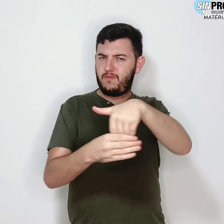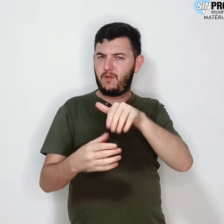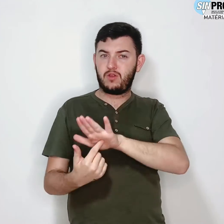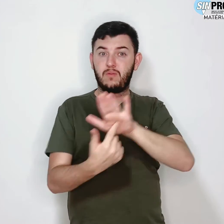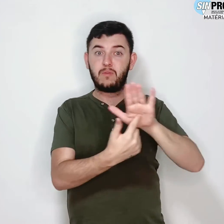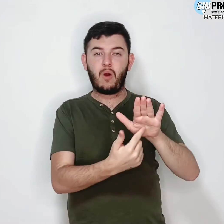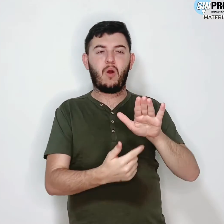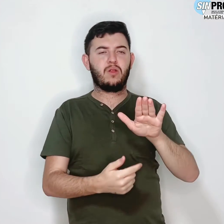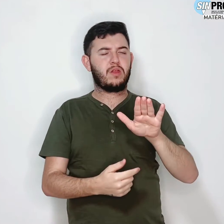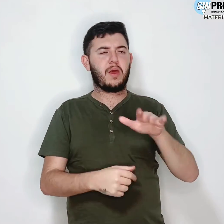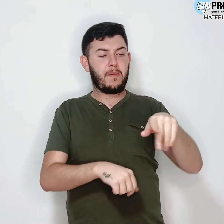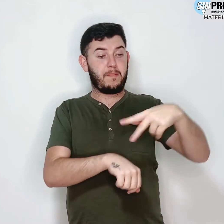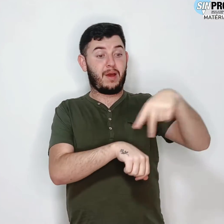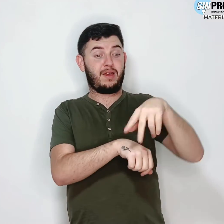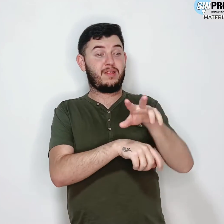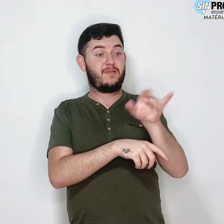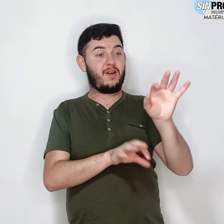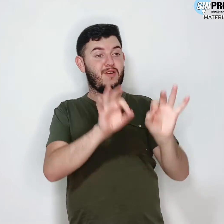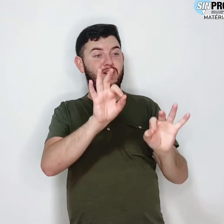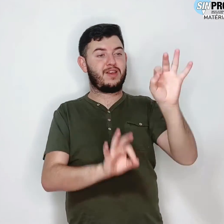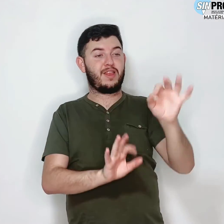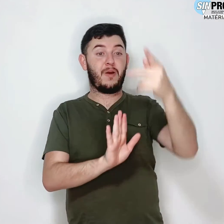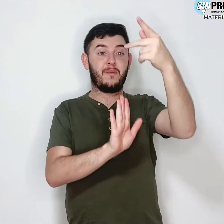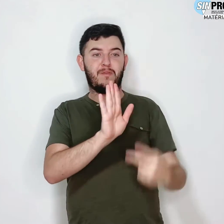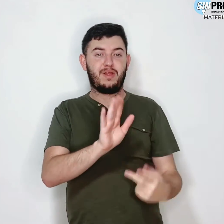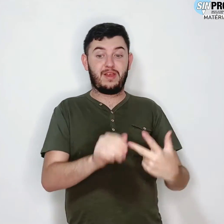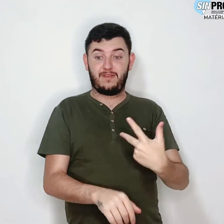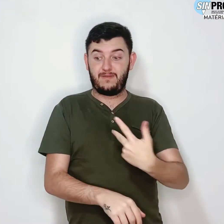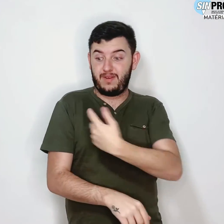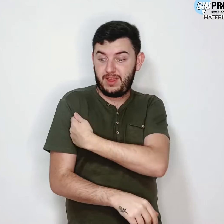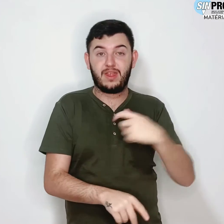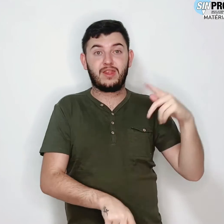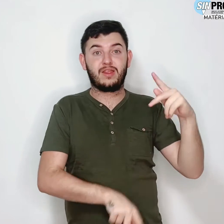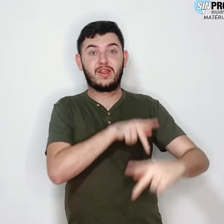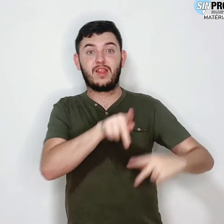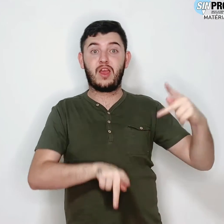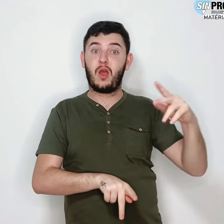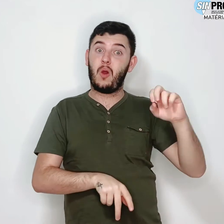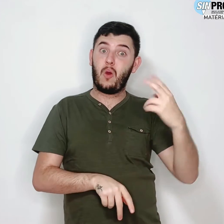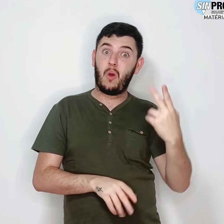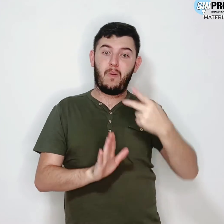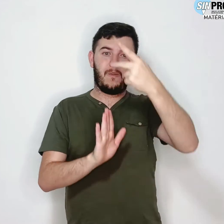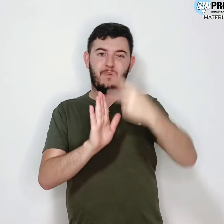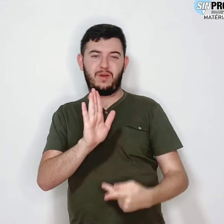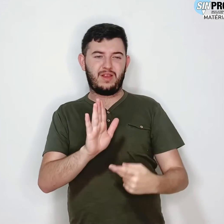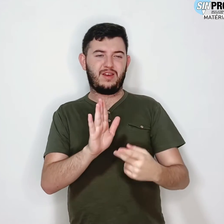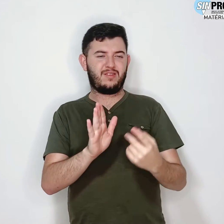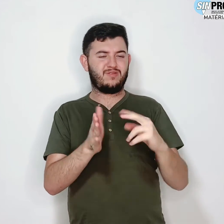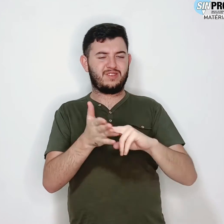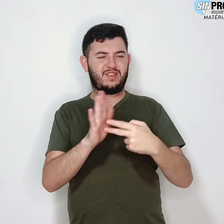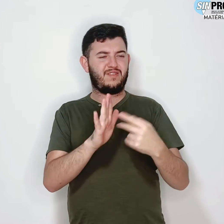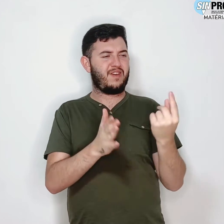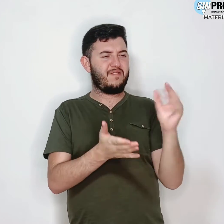de vacinação em massa, ou se o plano é não investir o dinheiro público